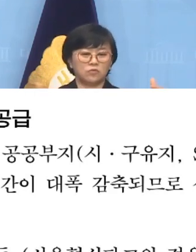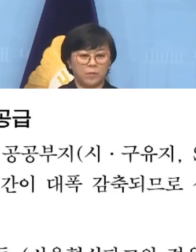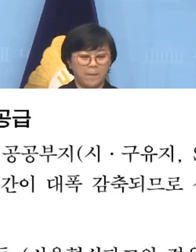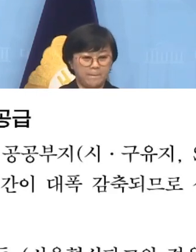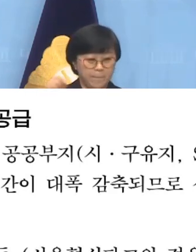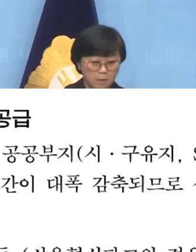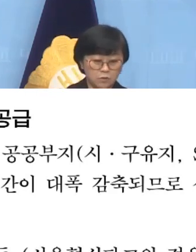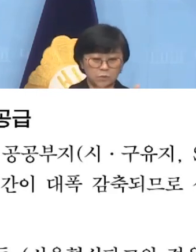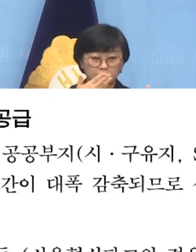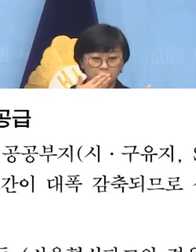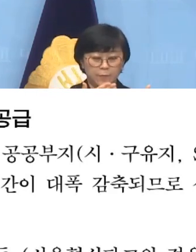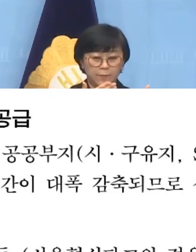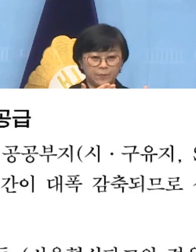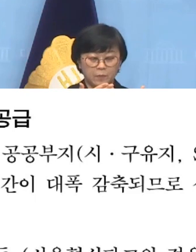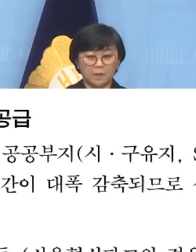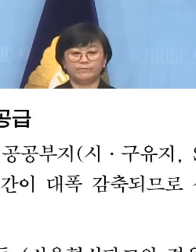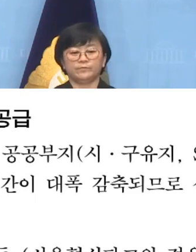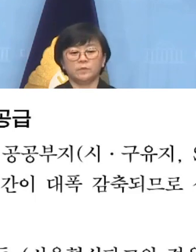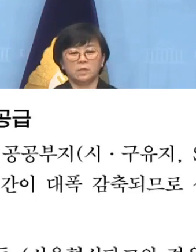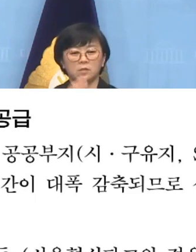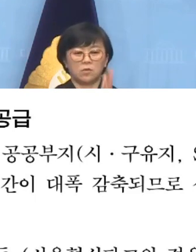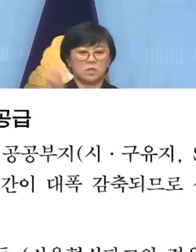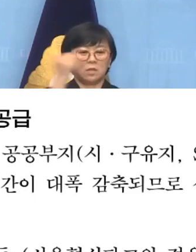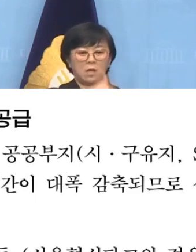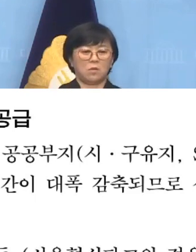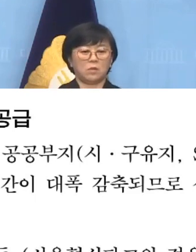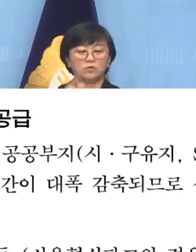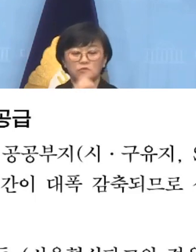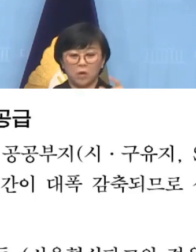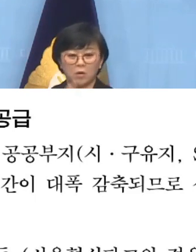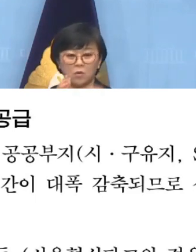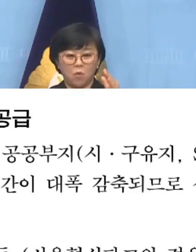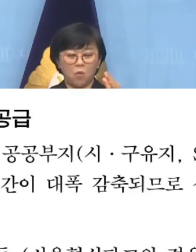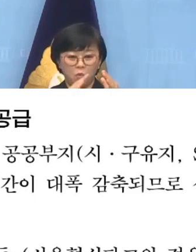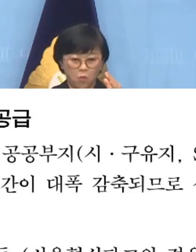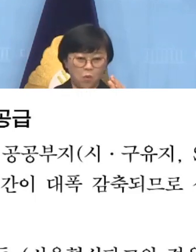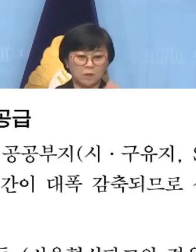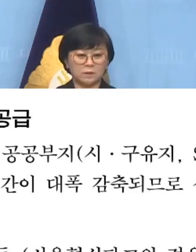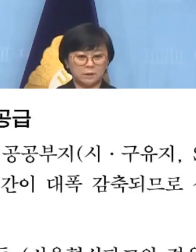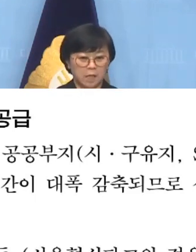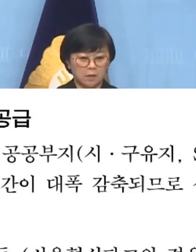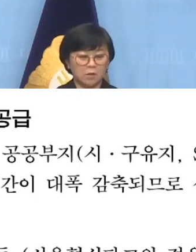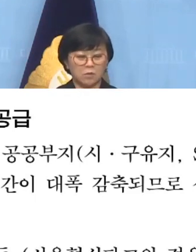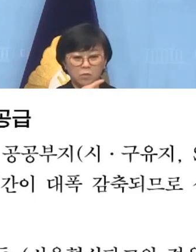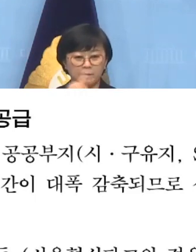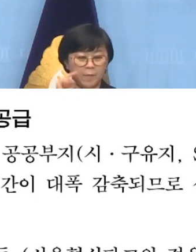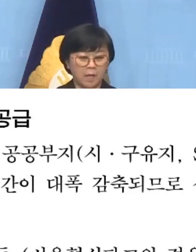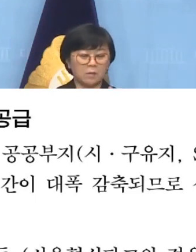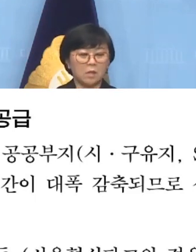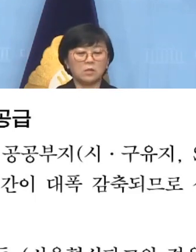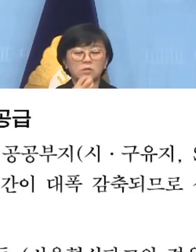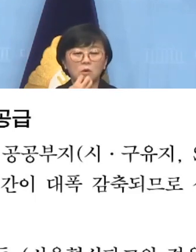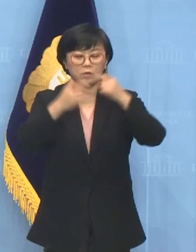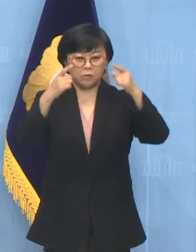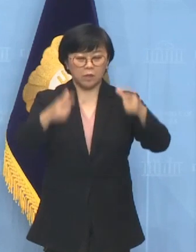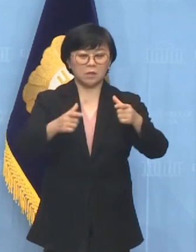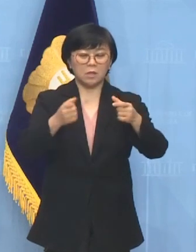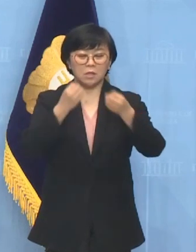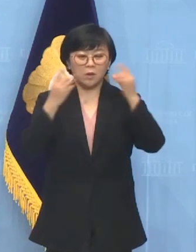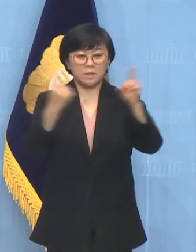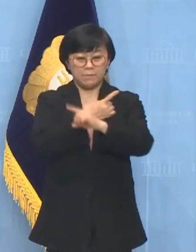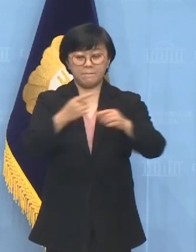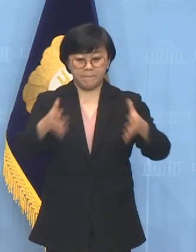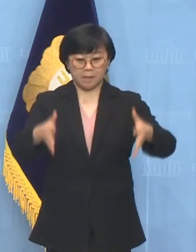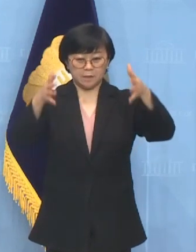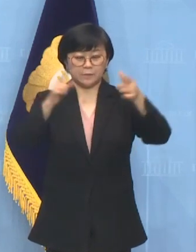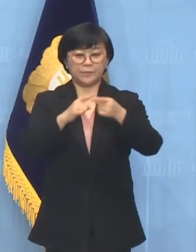때문에 신속한 추진할 수 있는 유일한 부지입니다. 서울시 계획 외에 추가로 공공부지를 발굴을 할 수 있다면 은평구에 있는 서울혁신파크입니다.